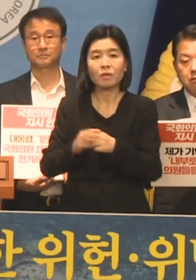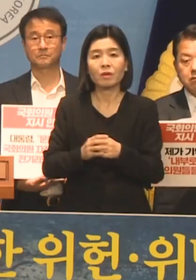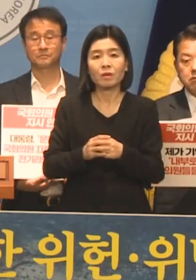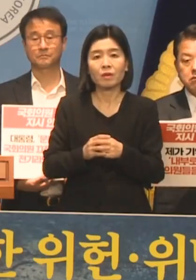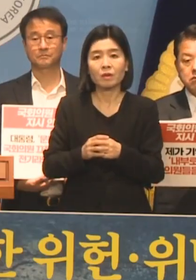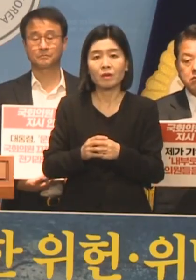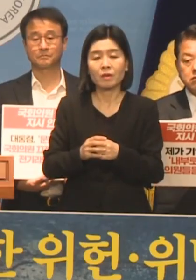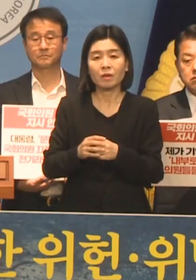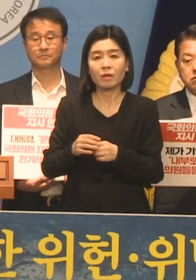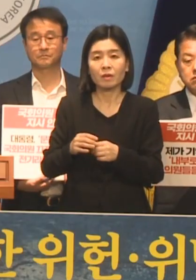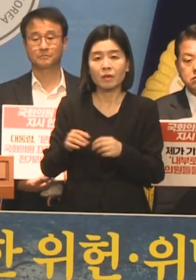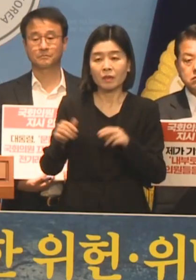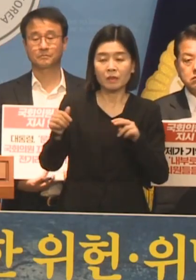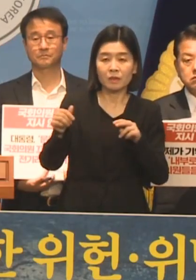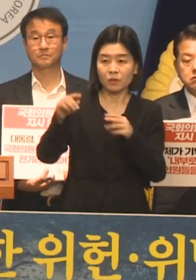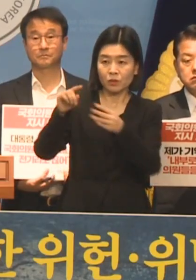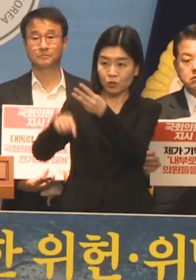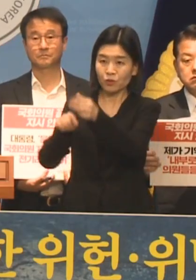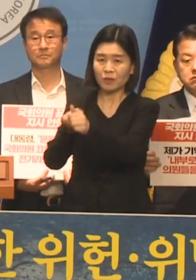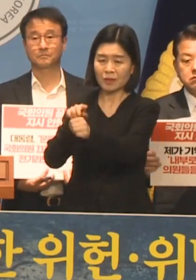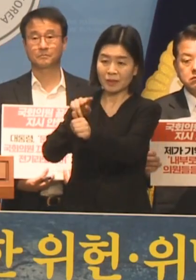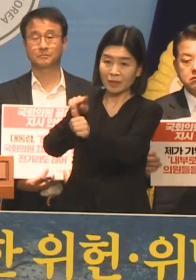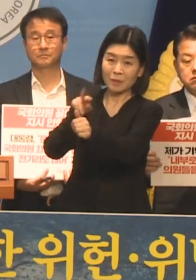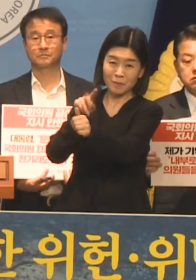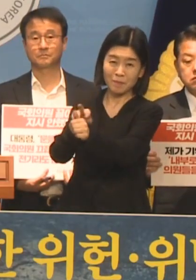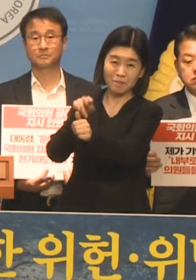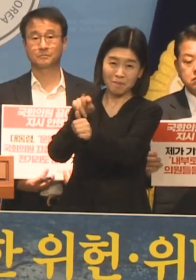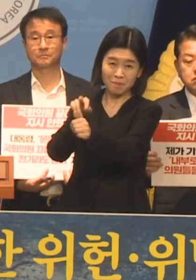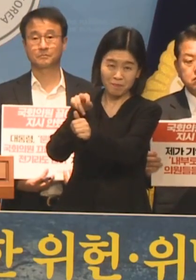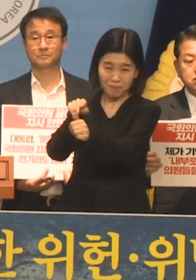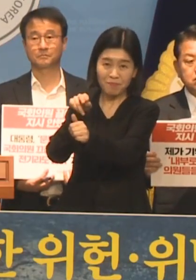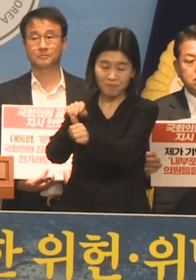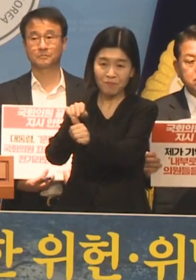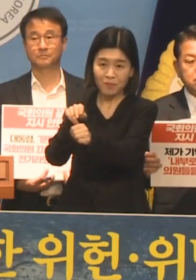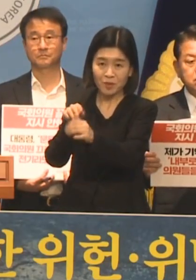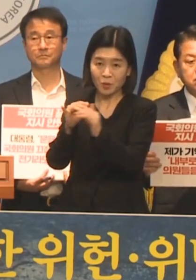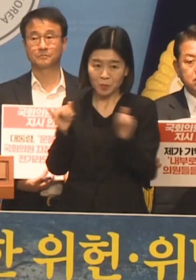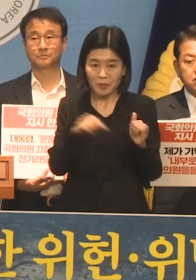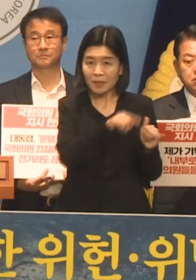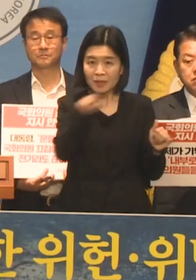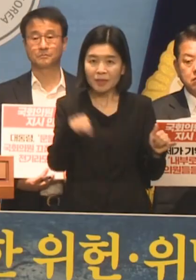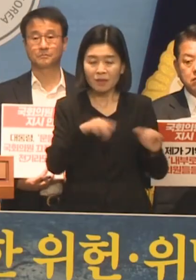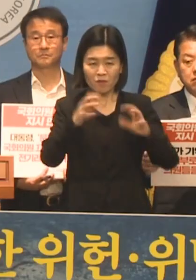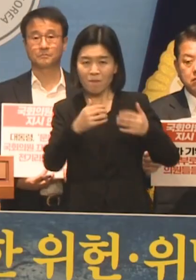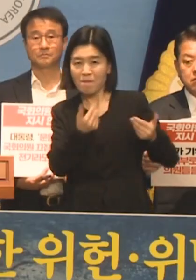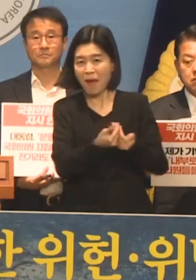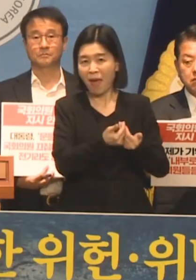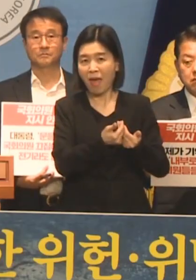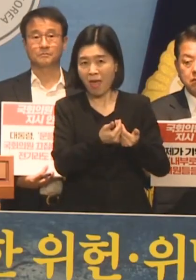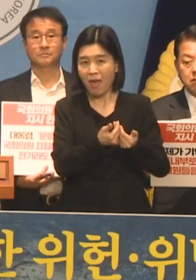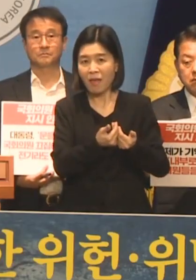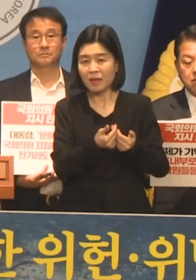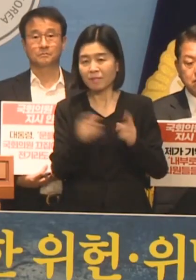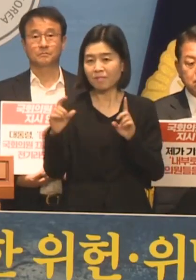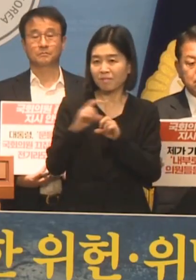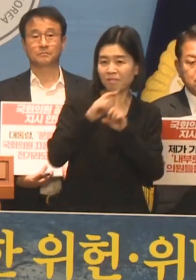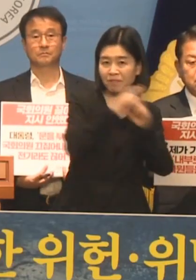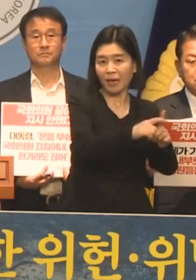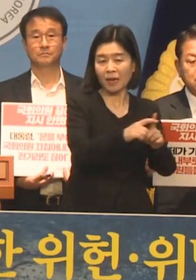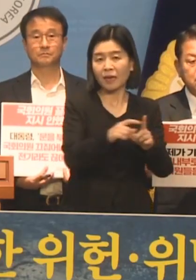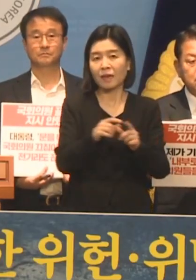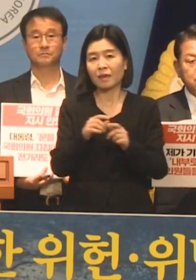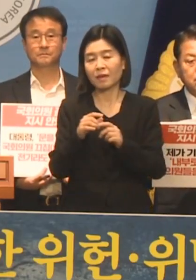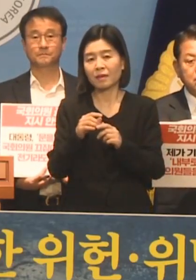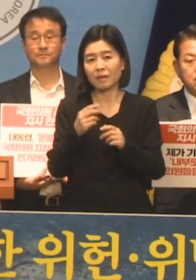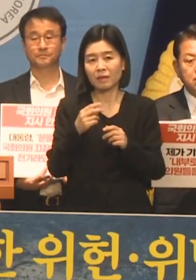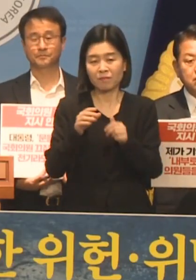자신을 향한 비판하는 국민들을 향해서 반국가 세력이라고 멸칭과 딱지를 붙이고